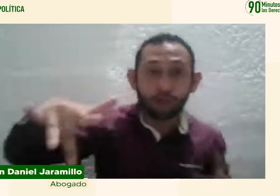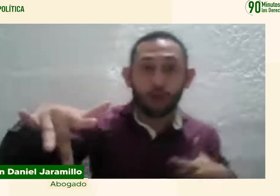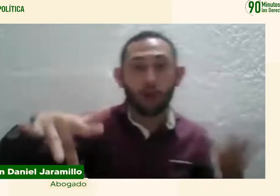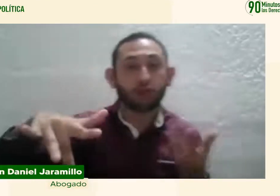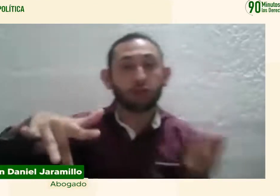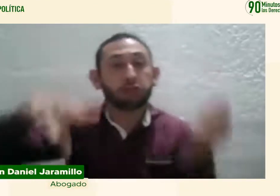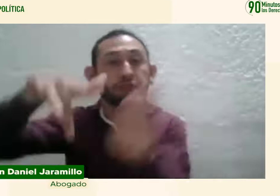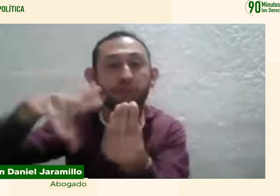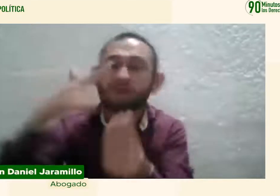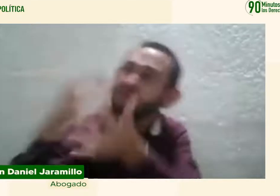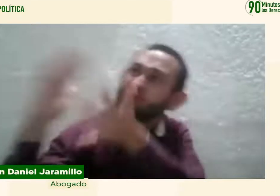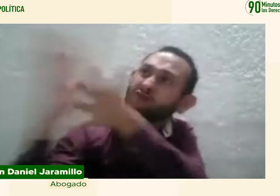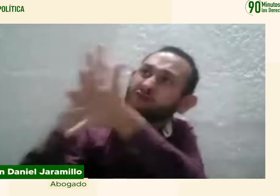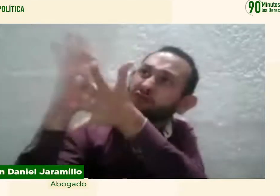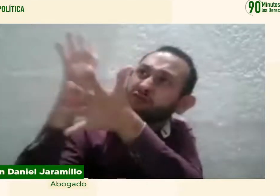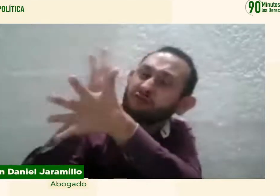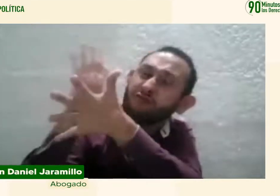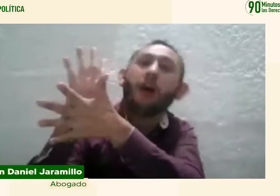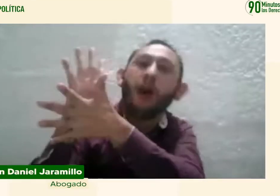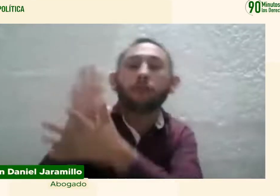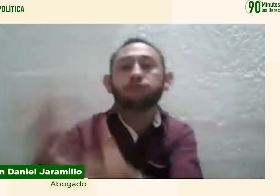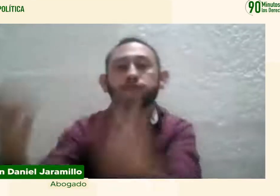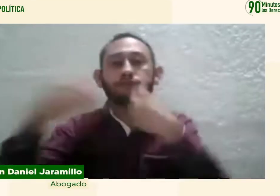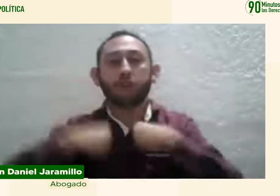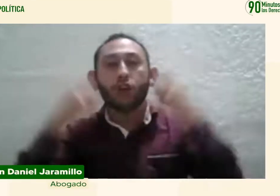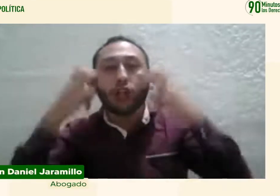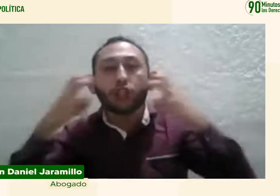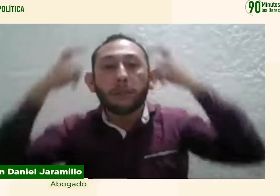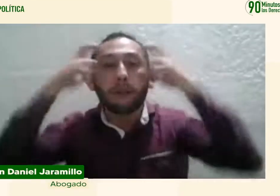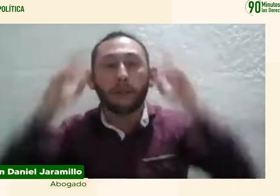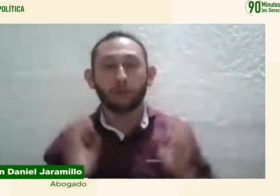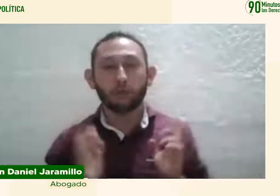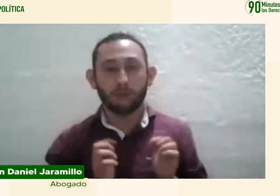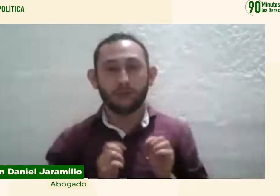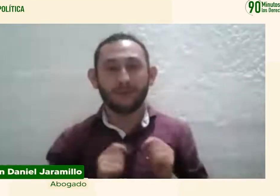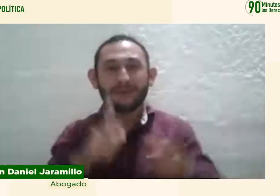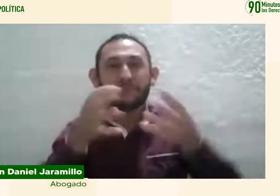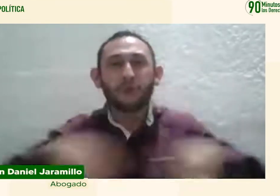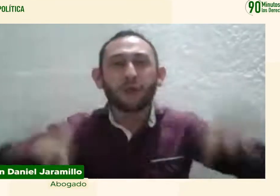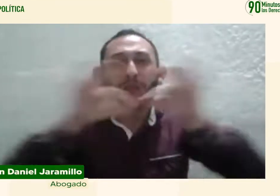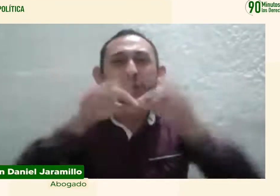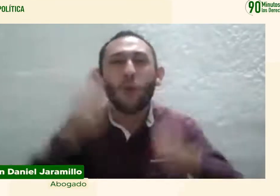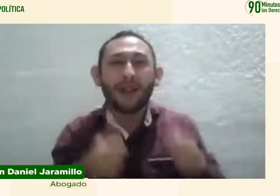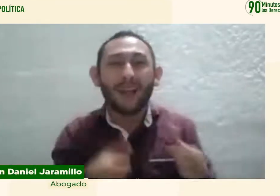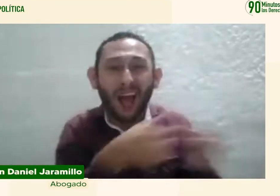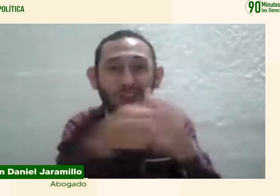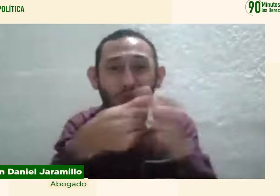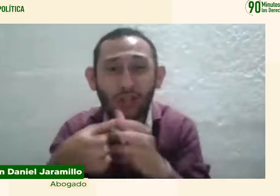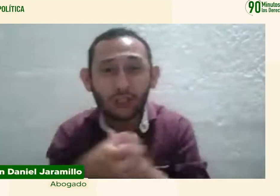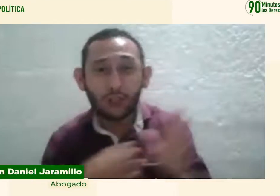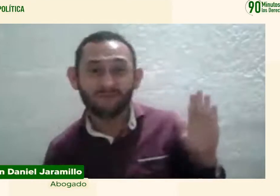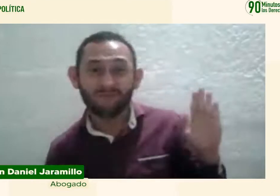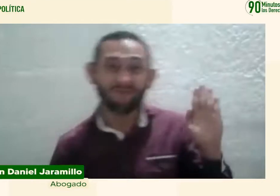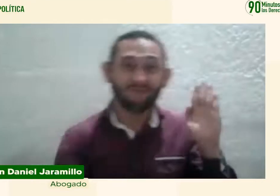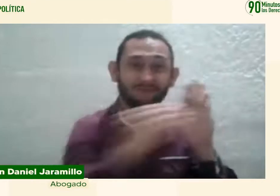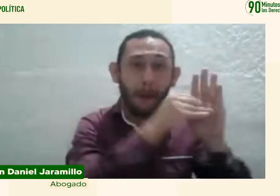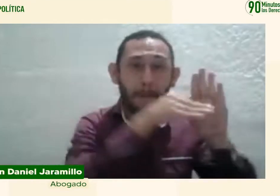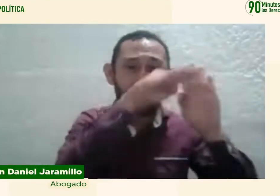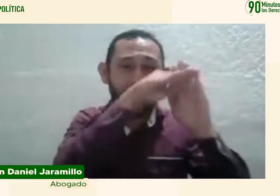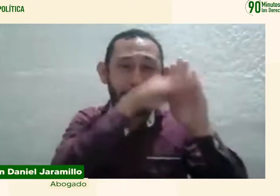participación social donde nosotros vamos a ir a recibir depronto conocimiento y una información que es importante para nosotros